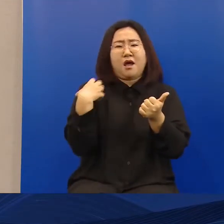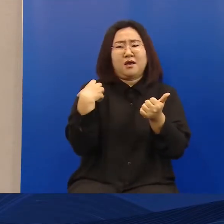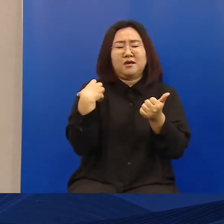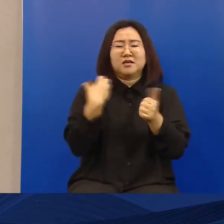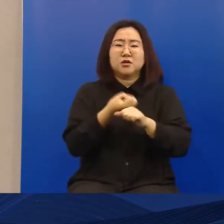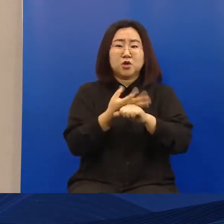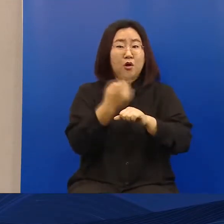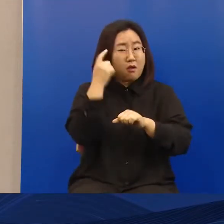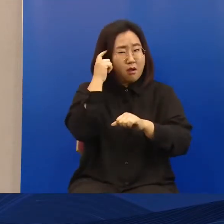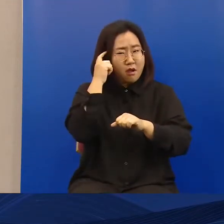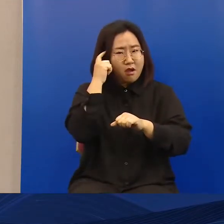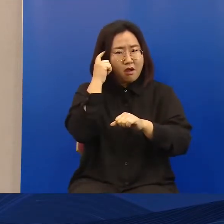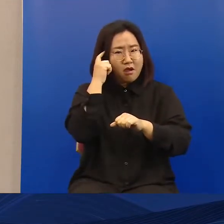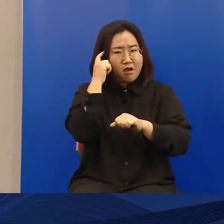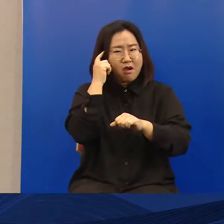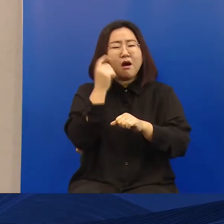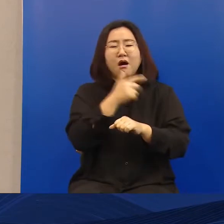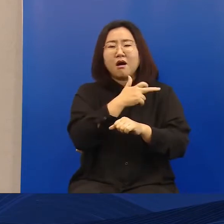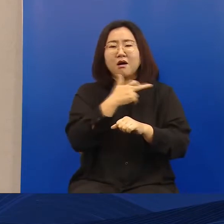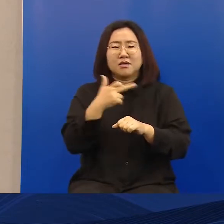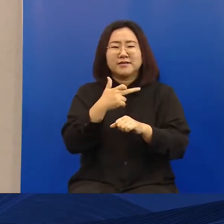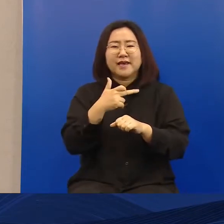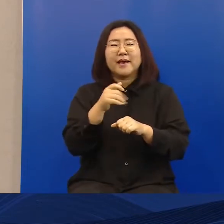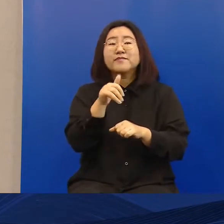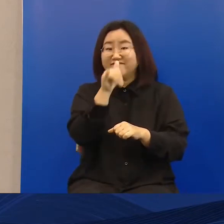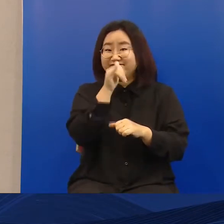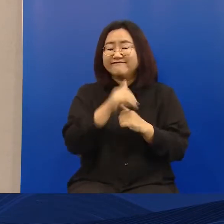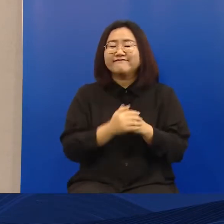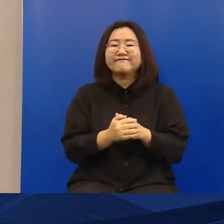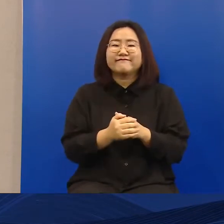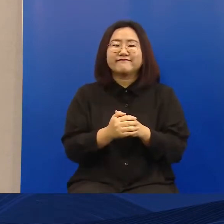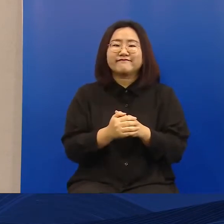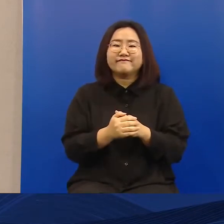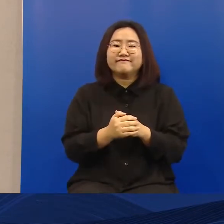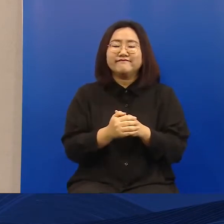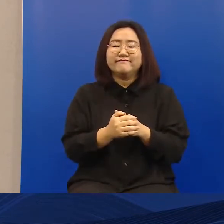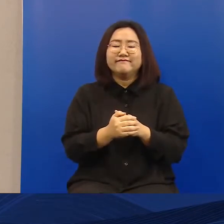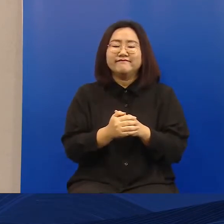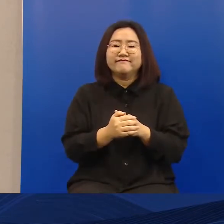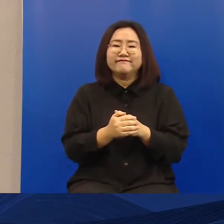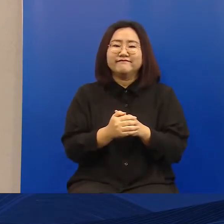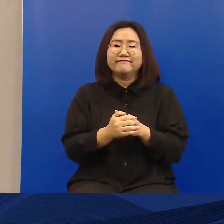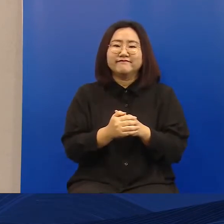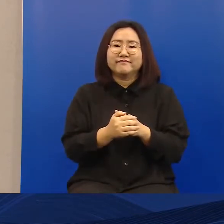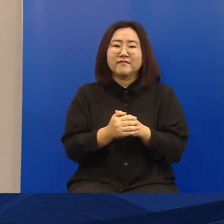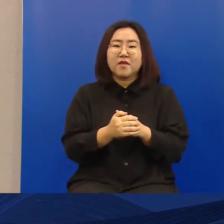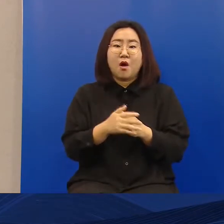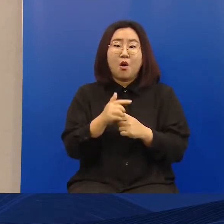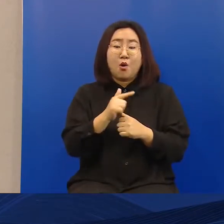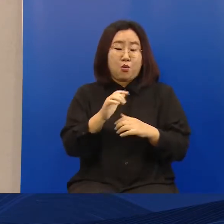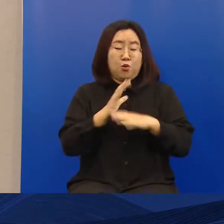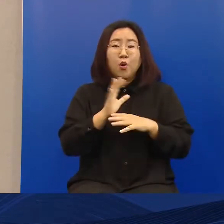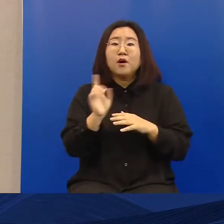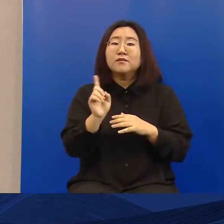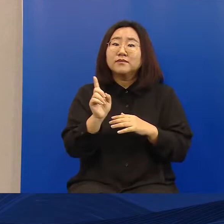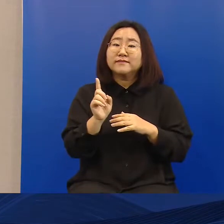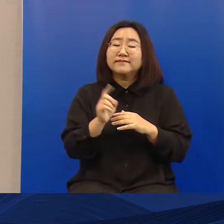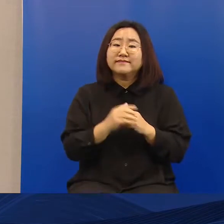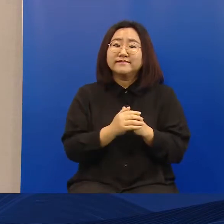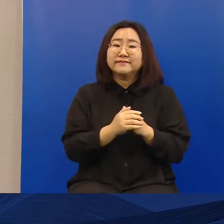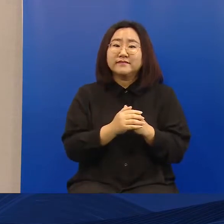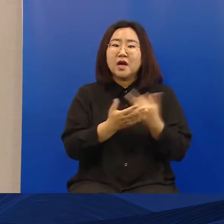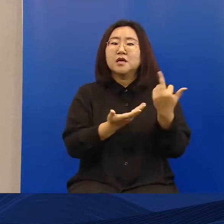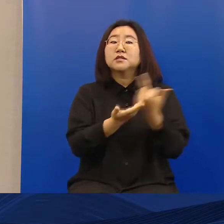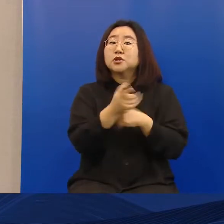하는 의식이 크게 강화가 되었습니다. 그런 가운데에 너무나도 놀랍게도